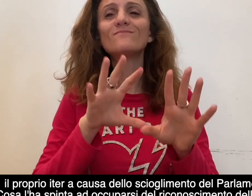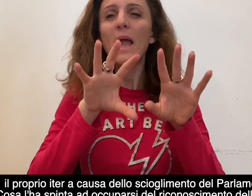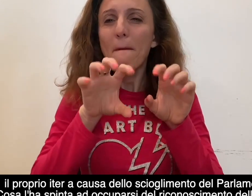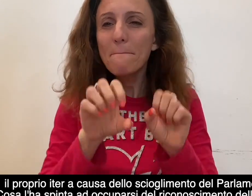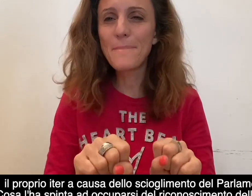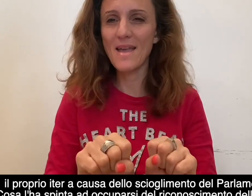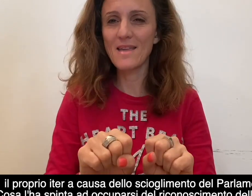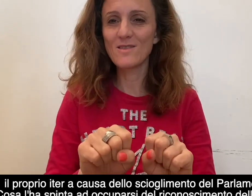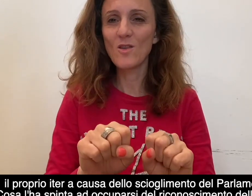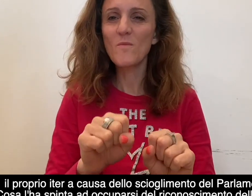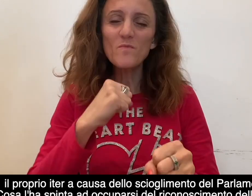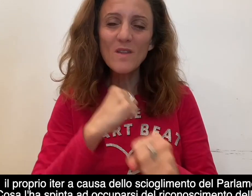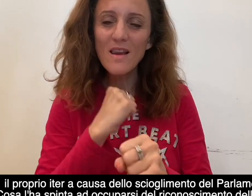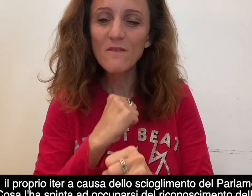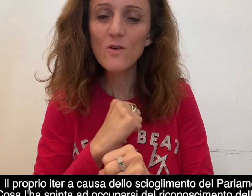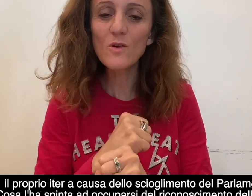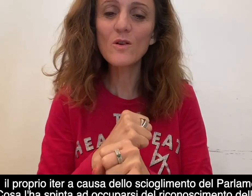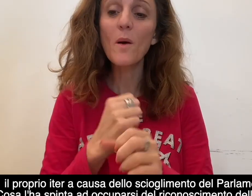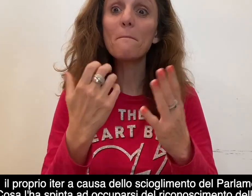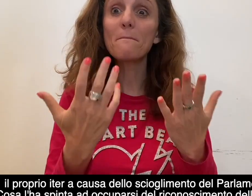occuparsi del riconoscimento della lingua dei segni